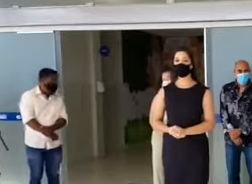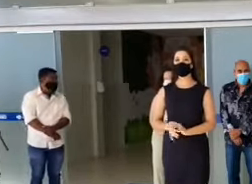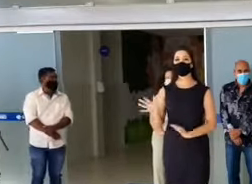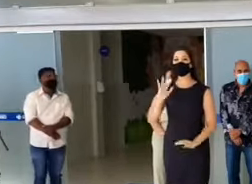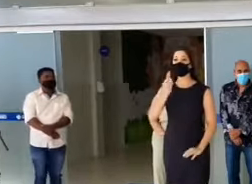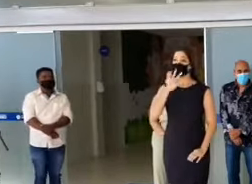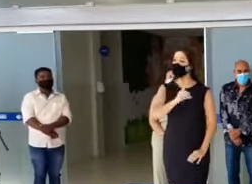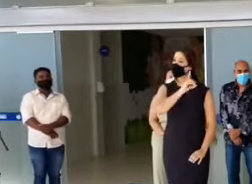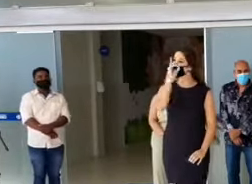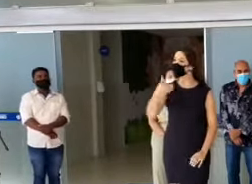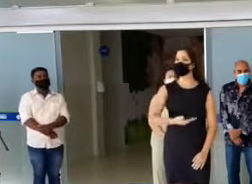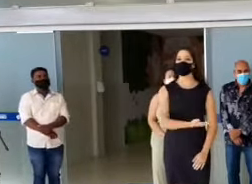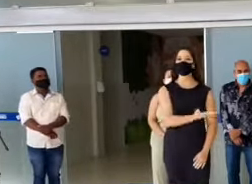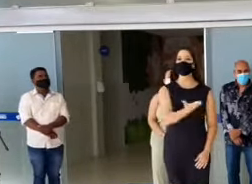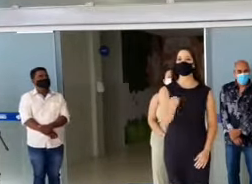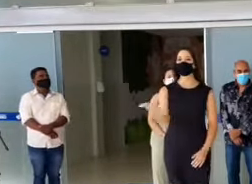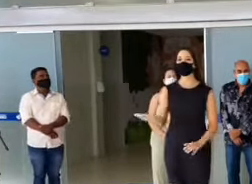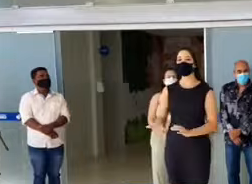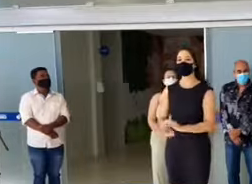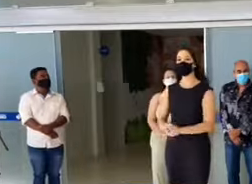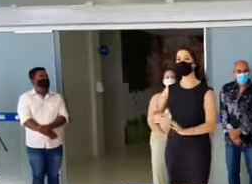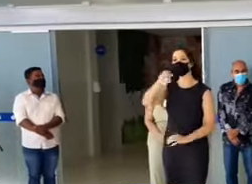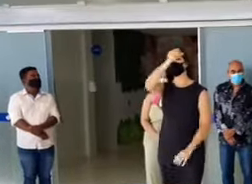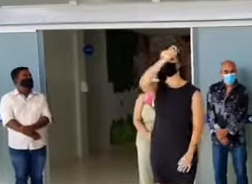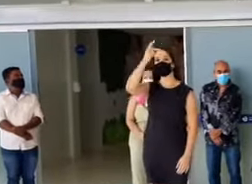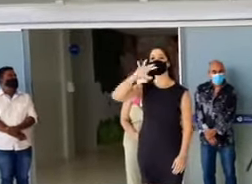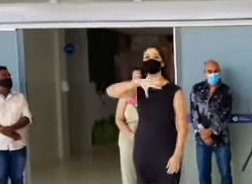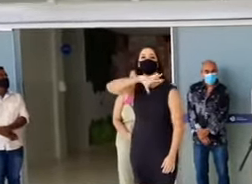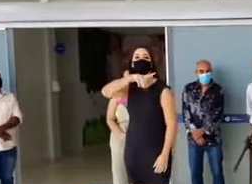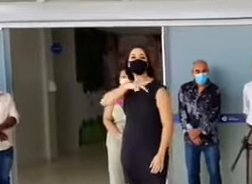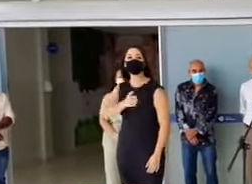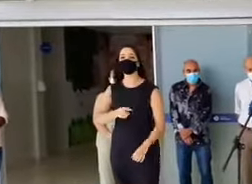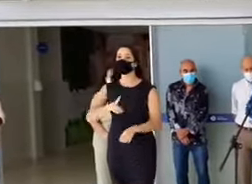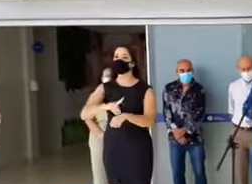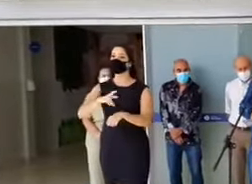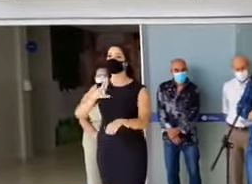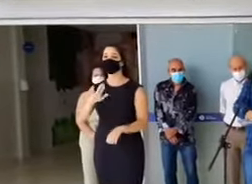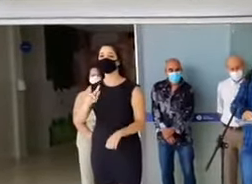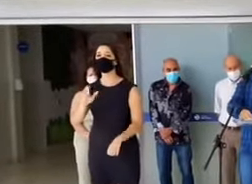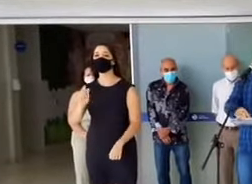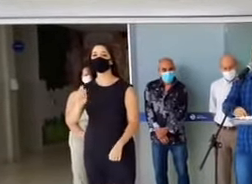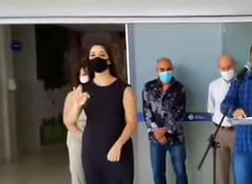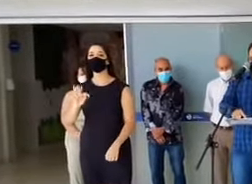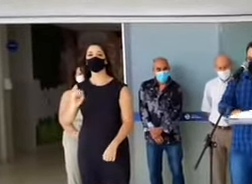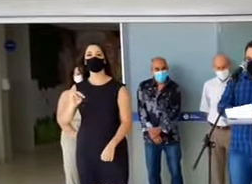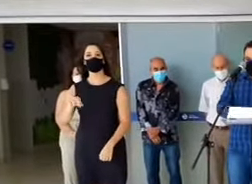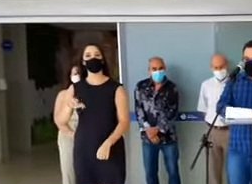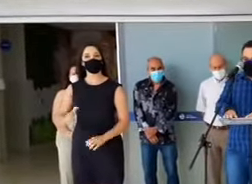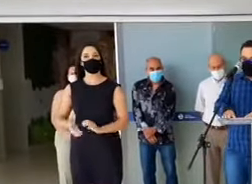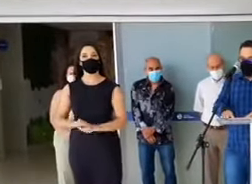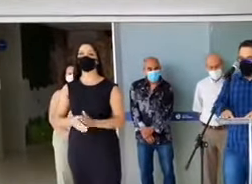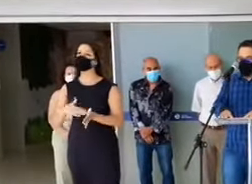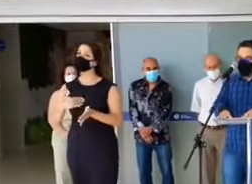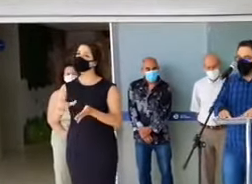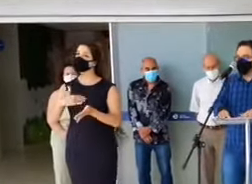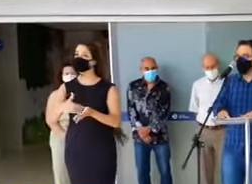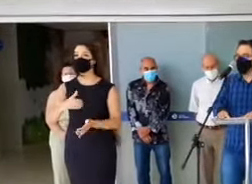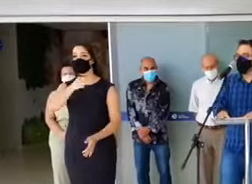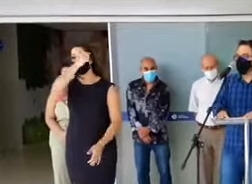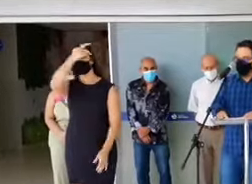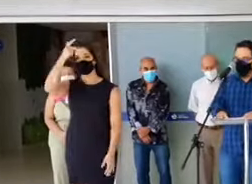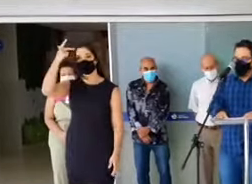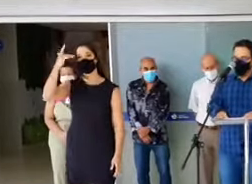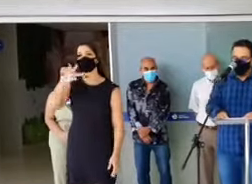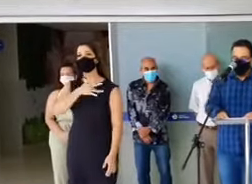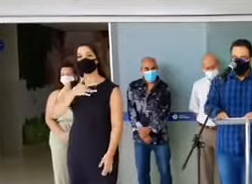Bom dia a todos. Prefeito Adelmo Leão, Dr. Gladstone, Rodrigues da Cunha, secretário municipal de saúde, em cujo